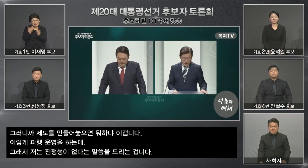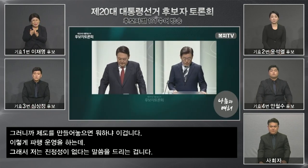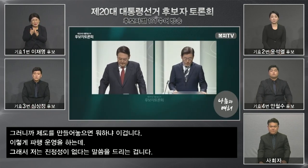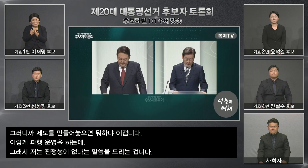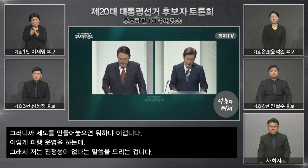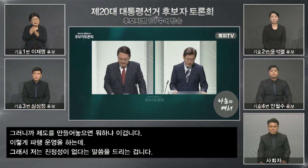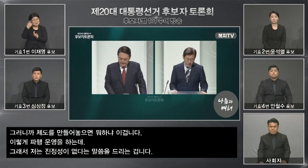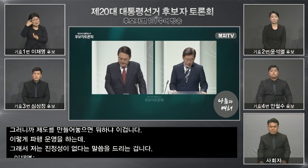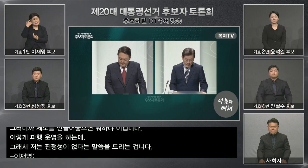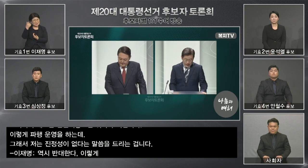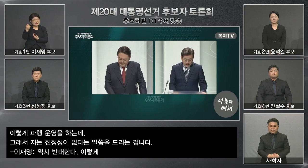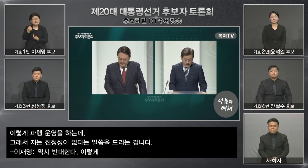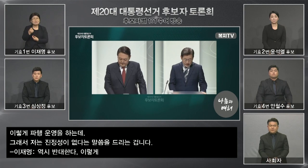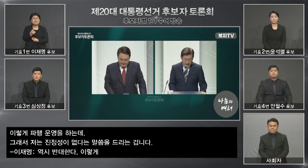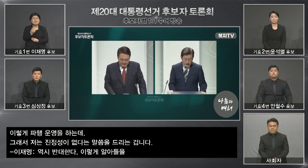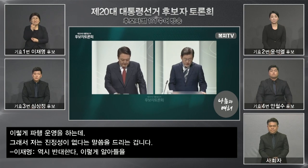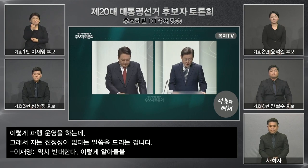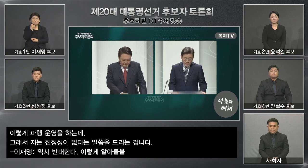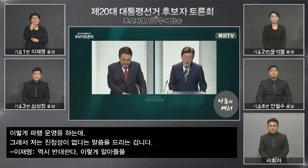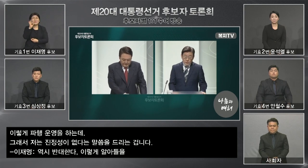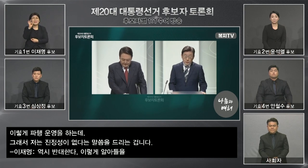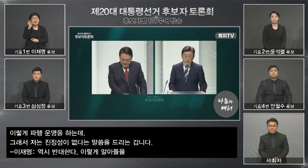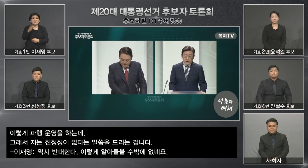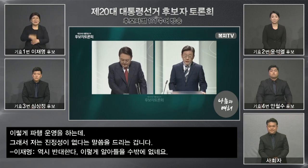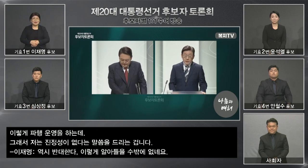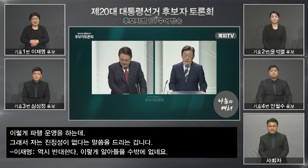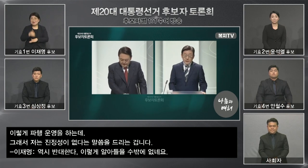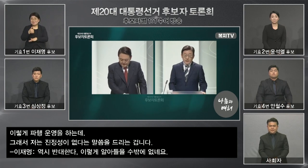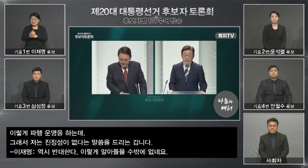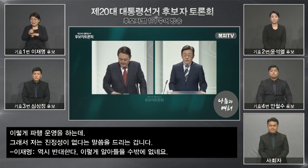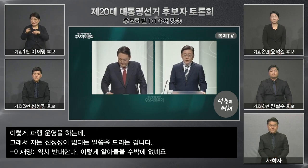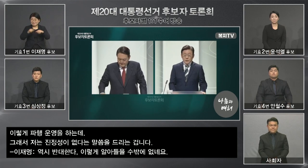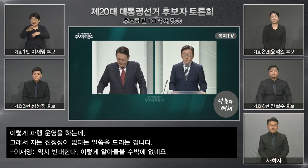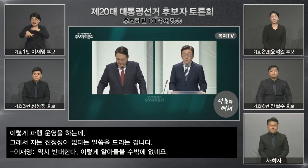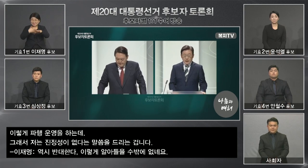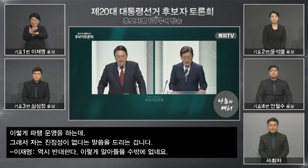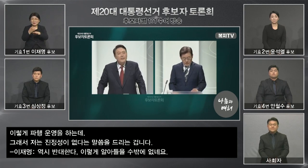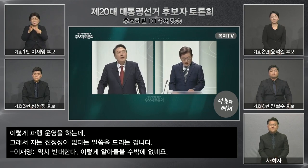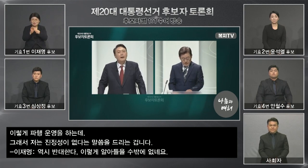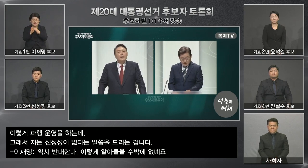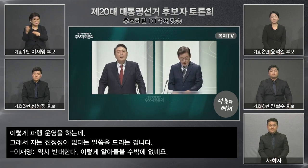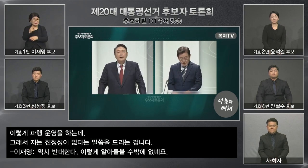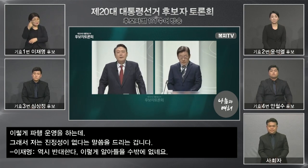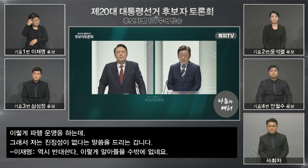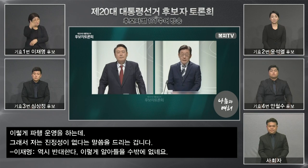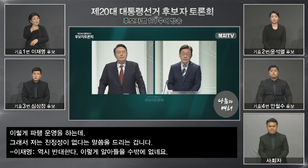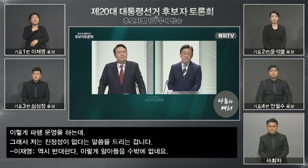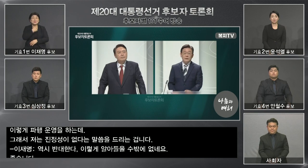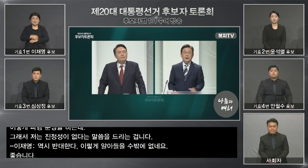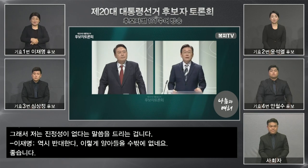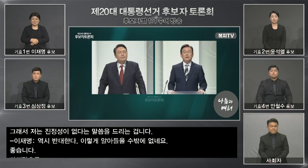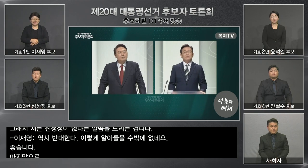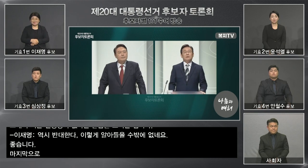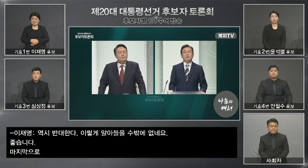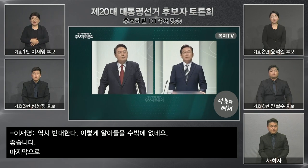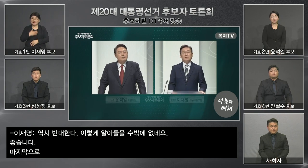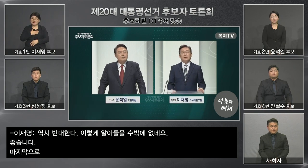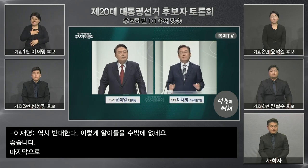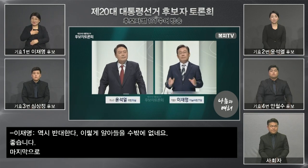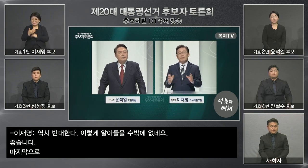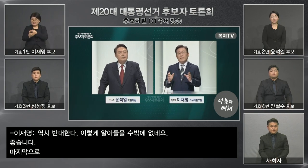없네요. 좋습니다. 마지막으로 정치기업 관련해서 이거 하나 여쭤보겠습니다. 일단은 저는 아까